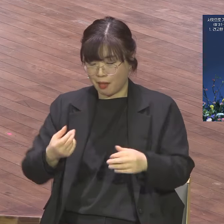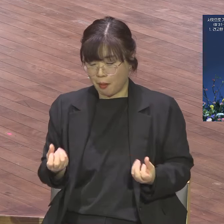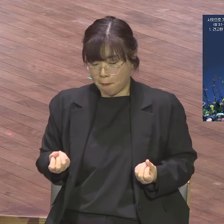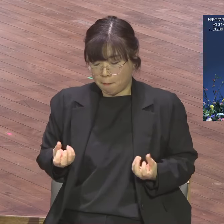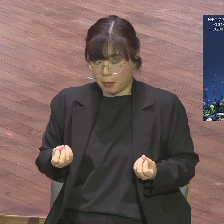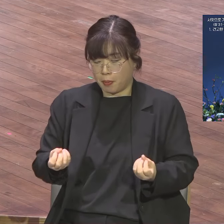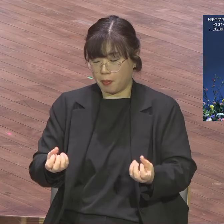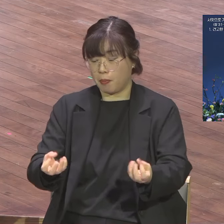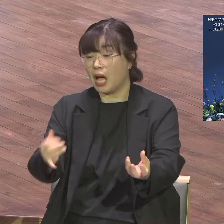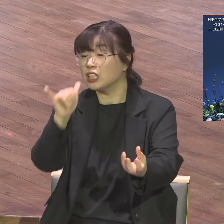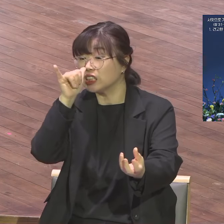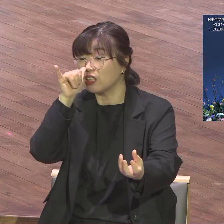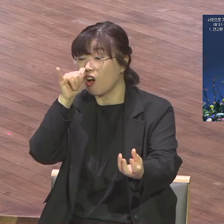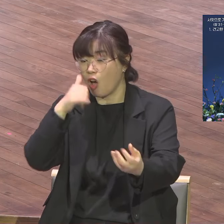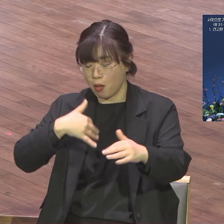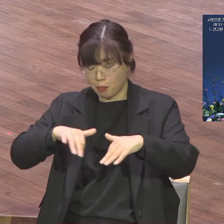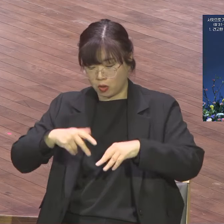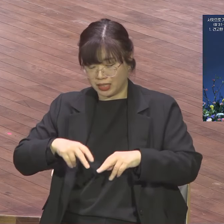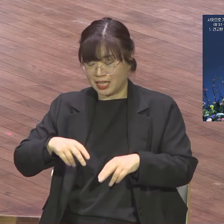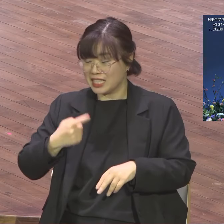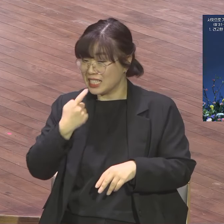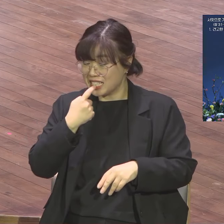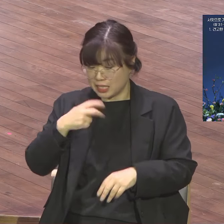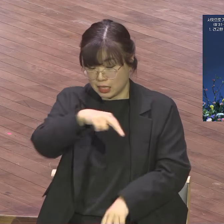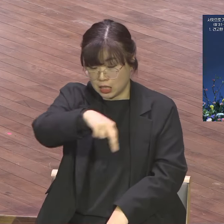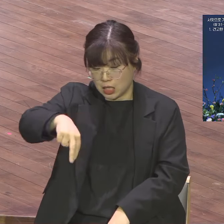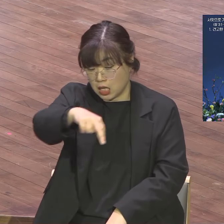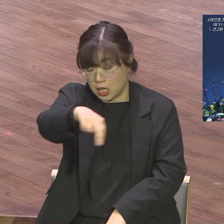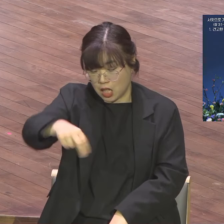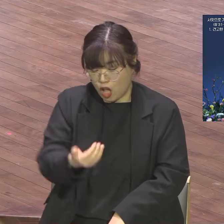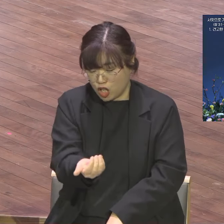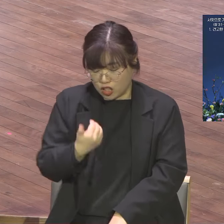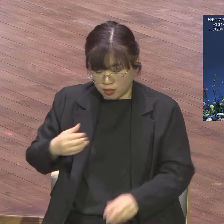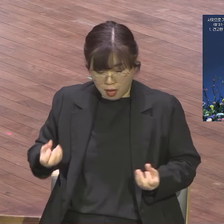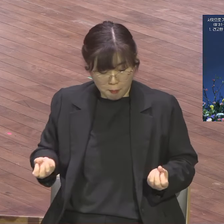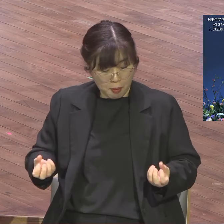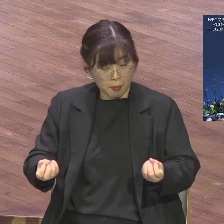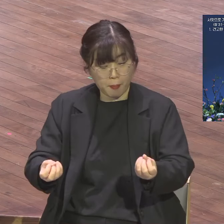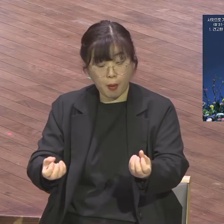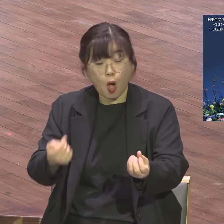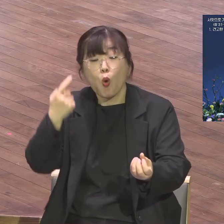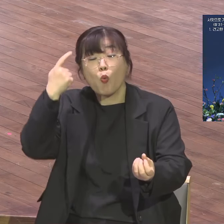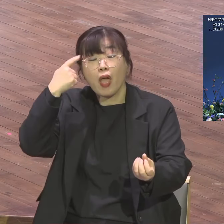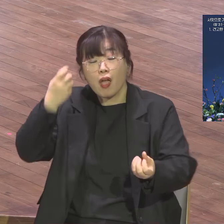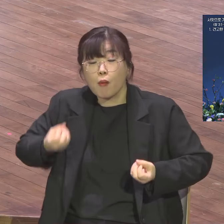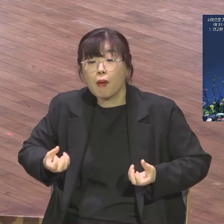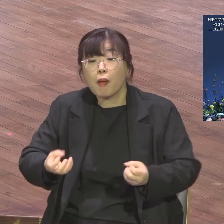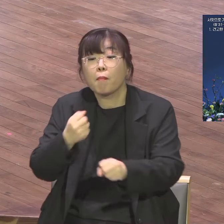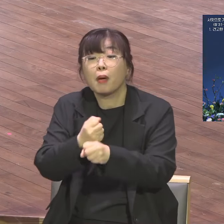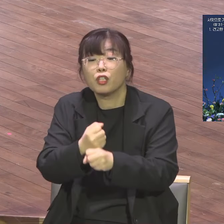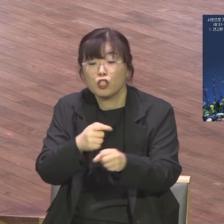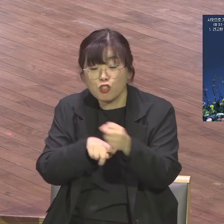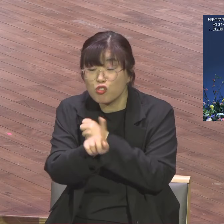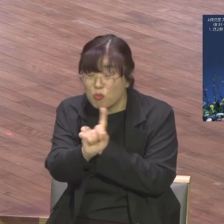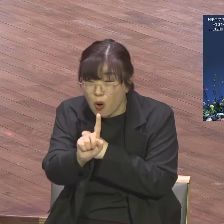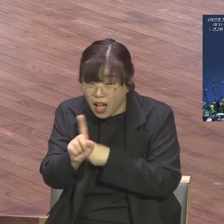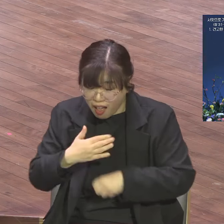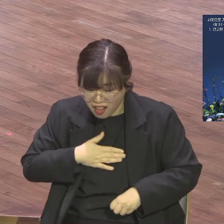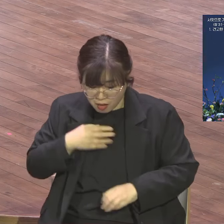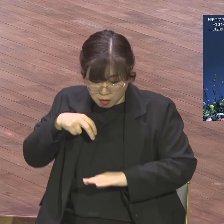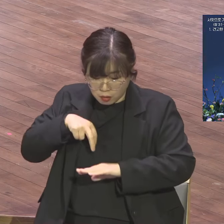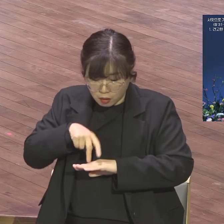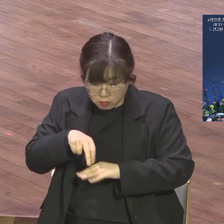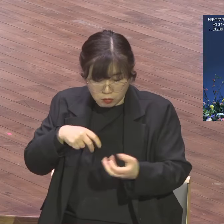차원에서 설치하는 그만큼 지금 핸드폰에 다 빠져있단 말이에요. 그런데 저는 이